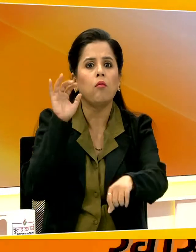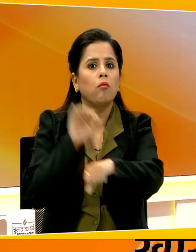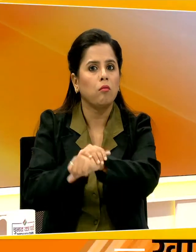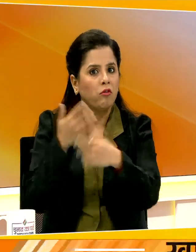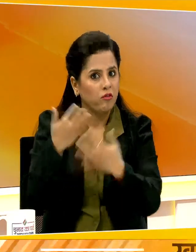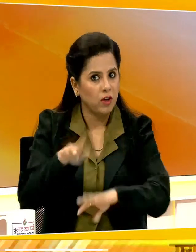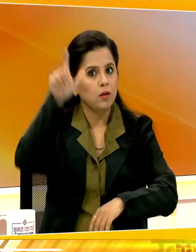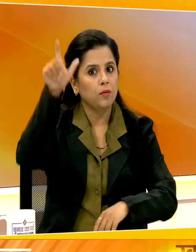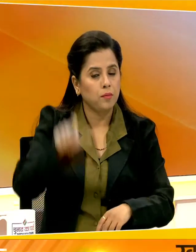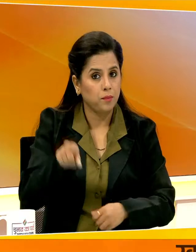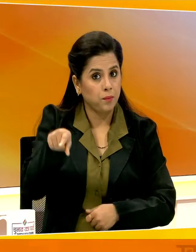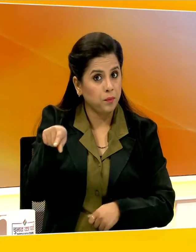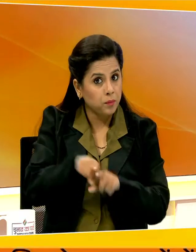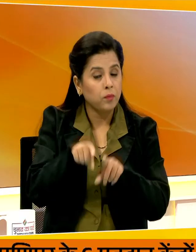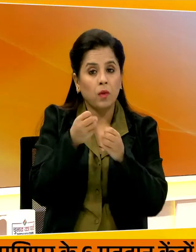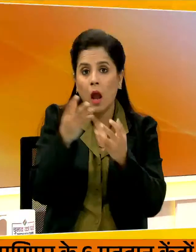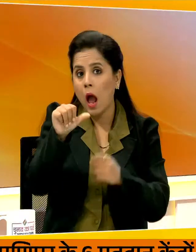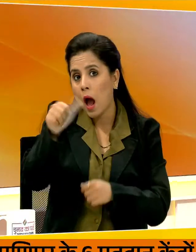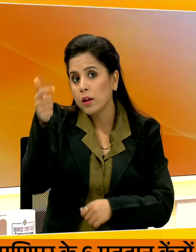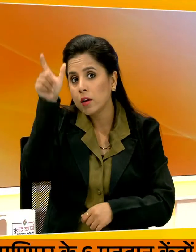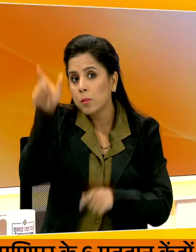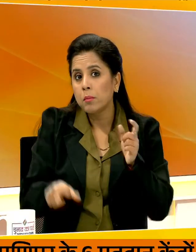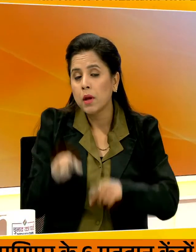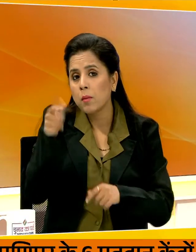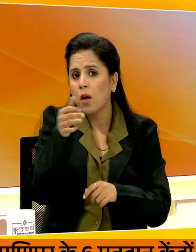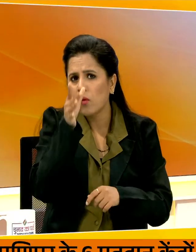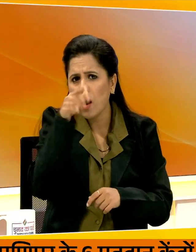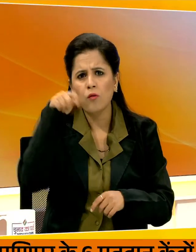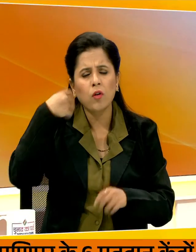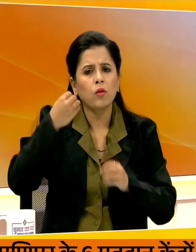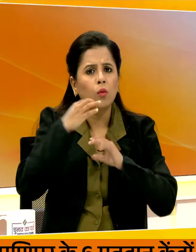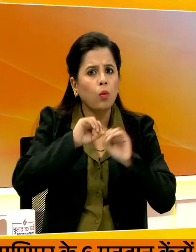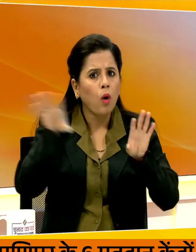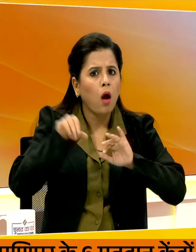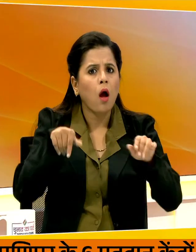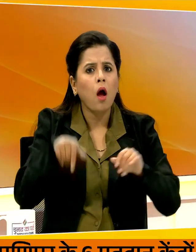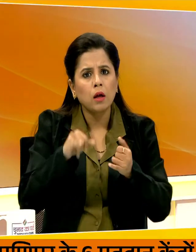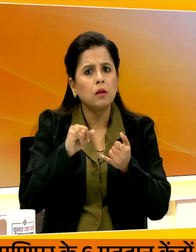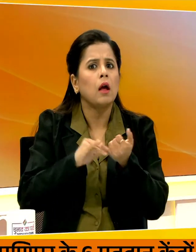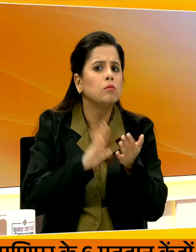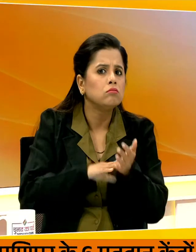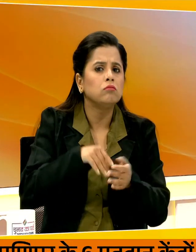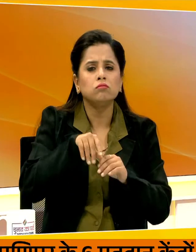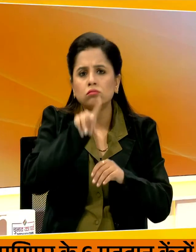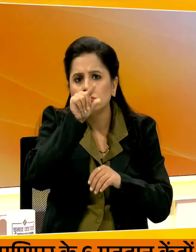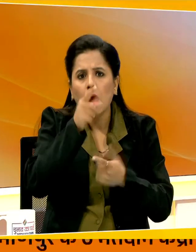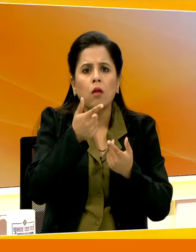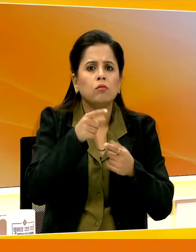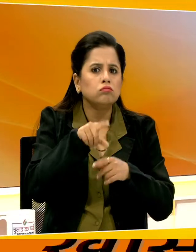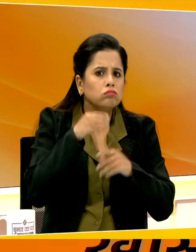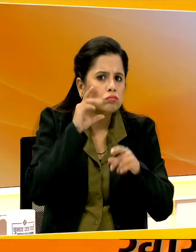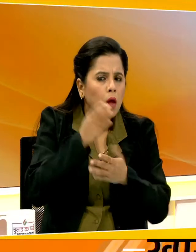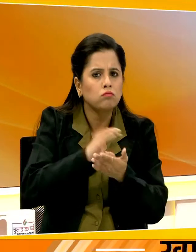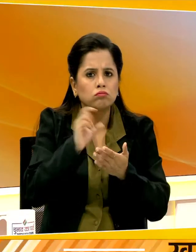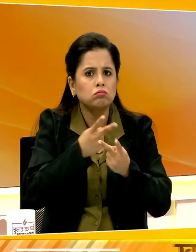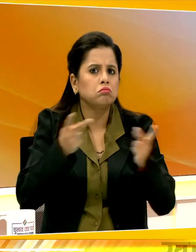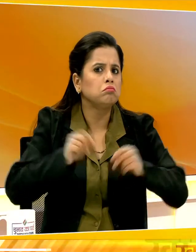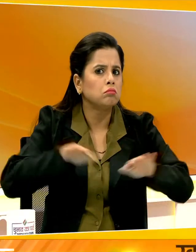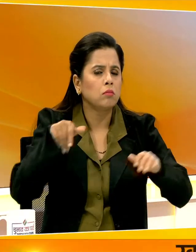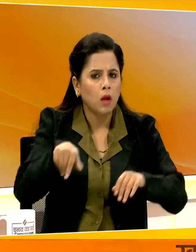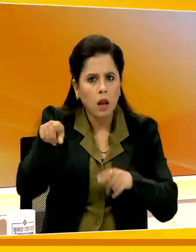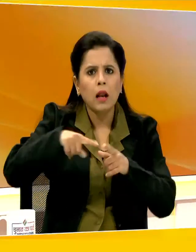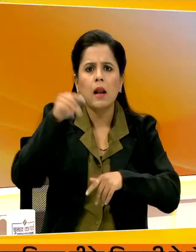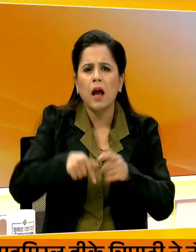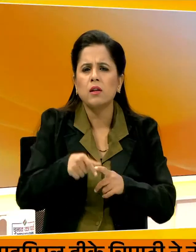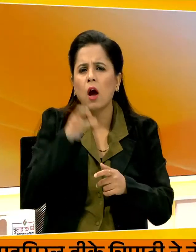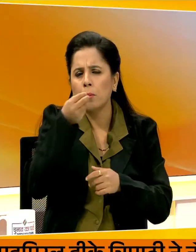की गई है। इसके साथ ही कुछ अन्य नेताओं के फेक वीडियो भी सोशल मीडिया पर प्रसारित किए गए। इसे लेकर पीएम ने चुनाव आयोग से भी कार्रवाई